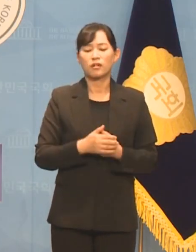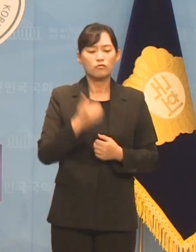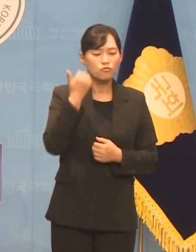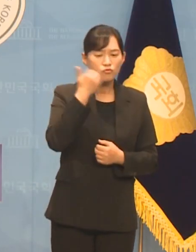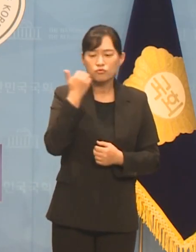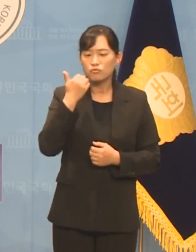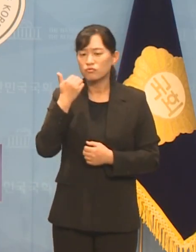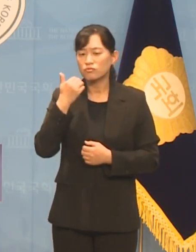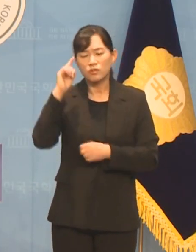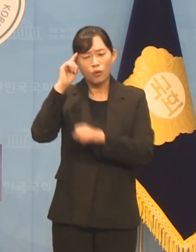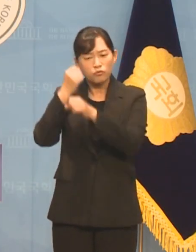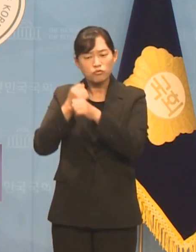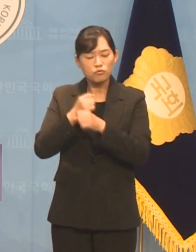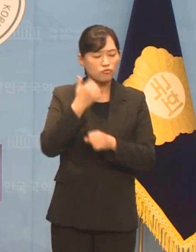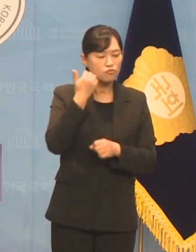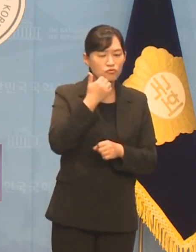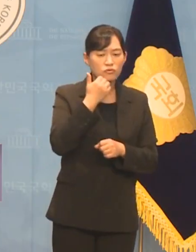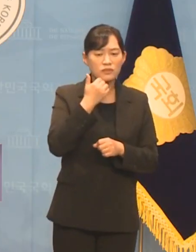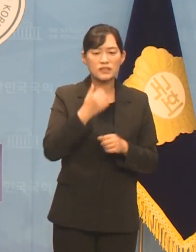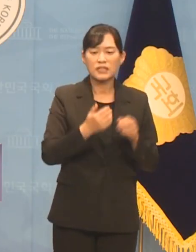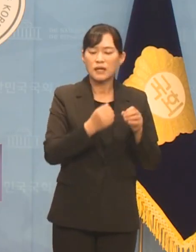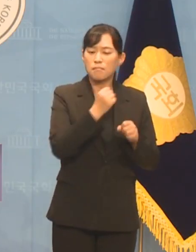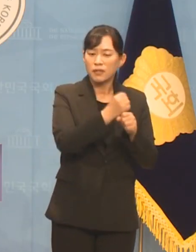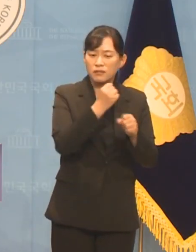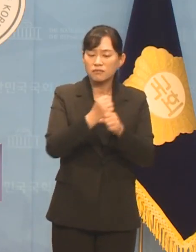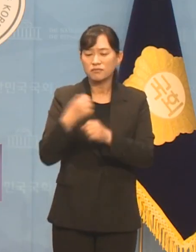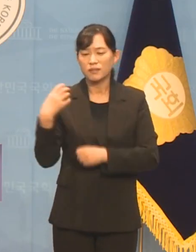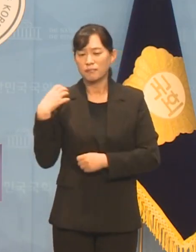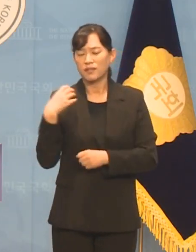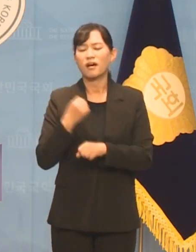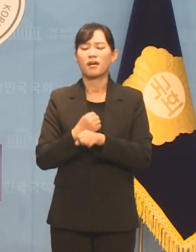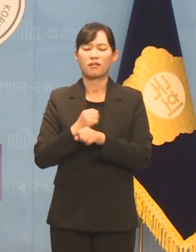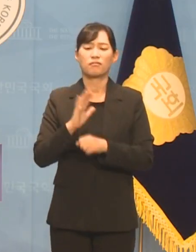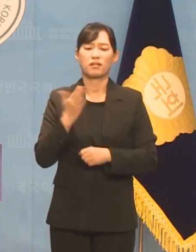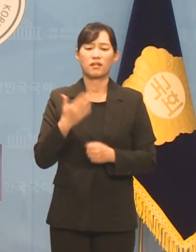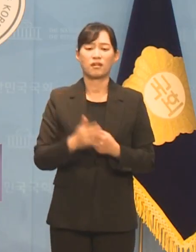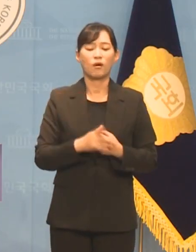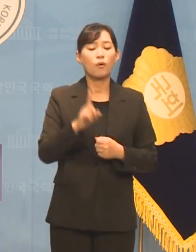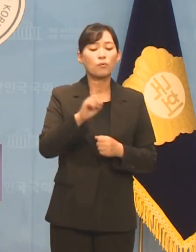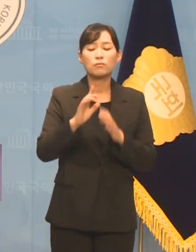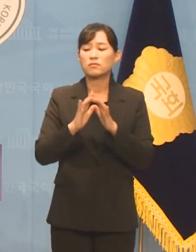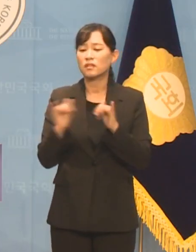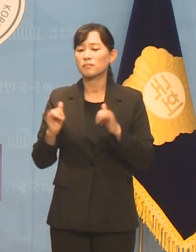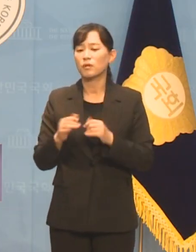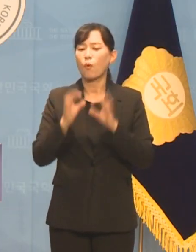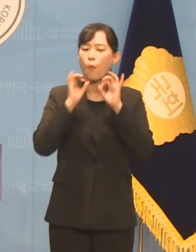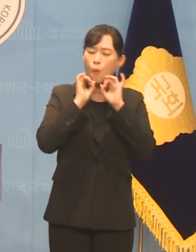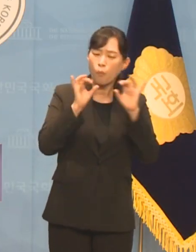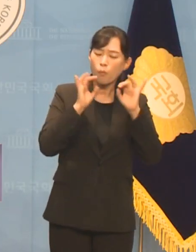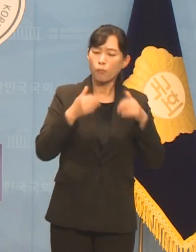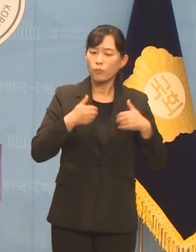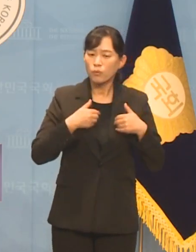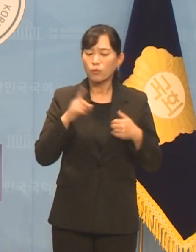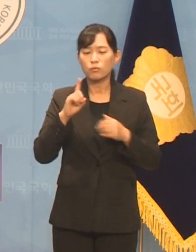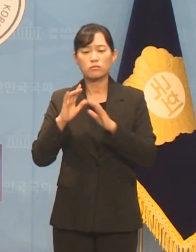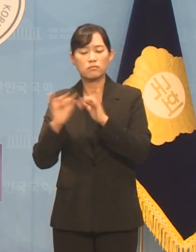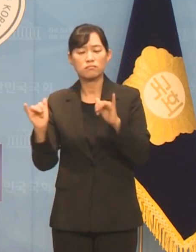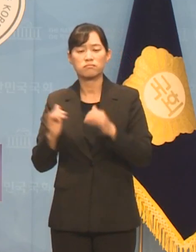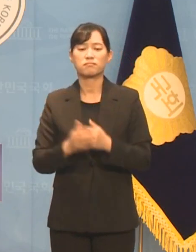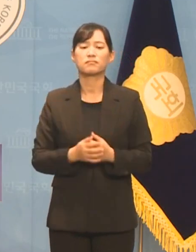누군가는 연구개발하고 누군가는 생산을 담당해야 합니다. 누군가는 홍보를 하고 또